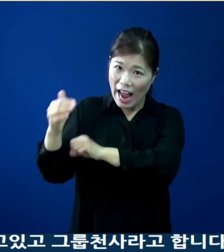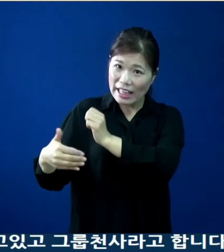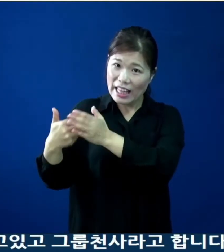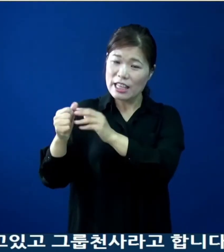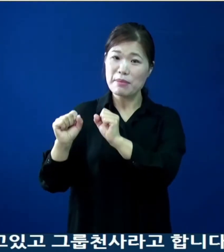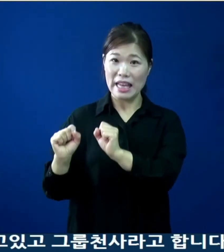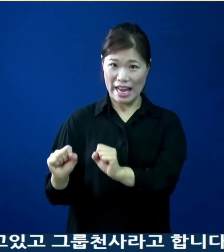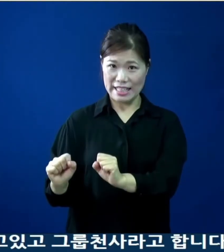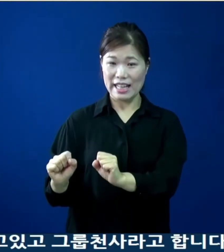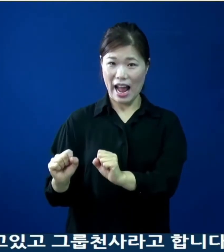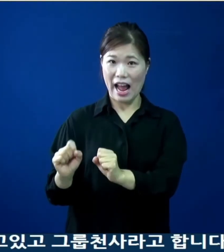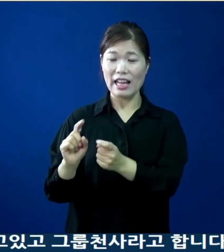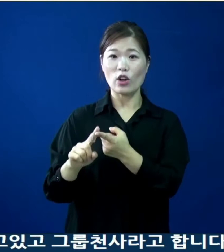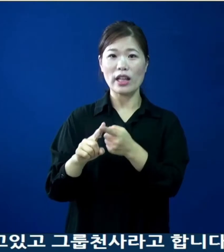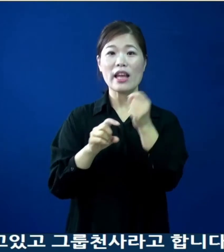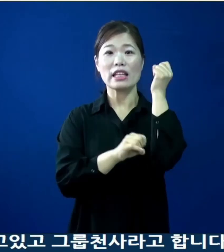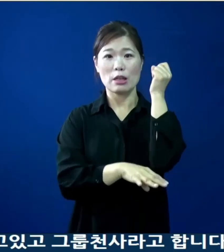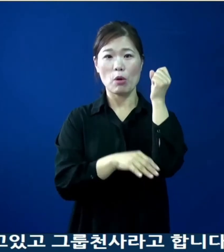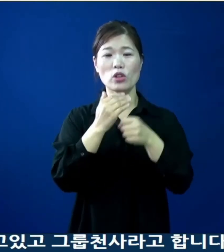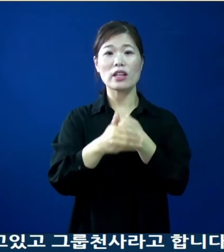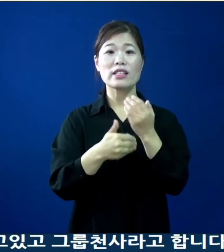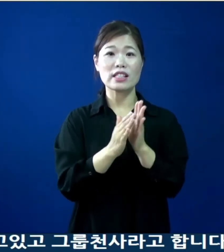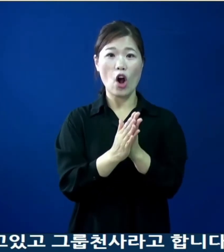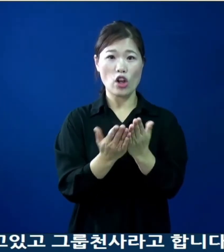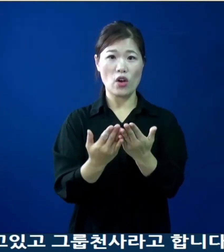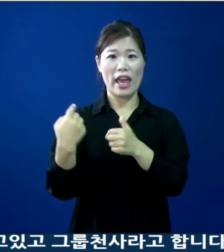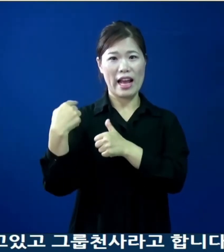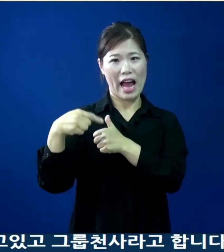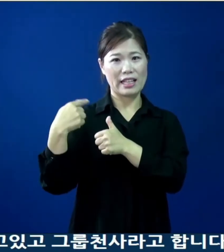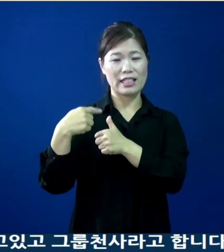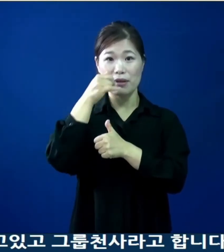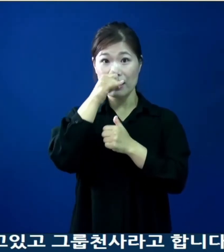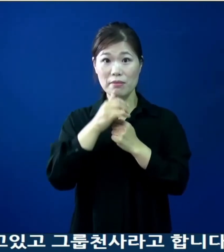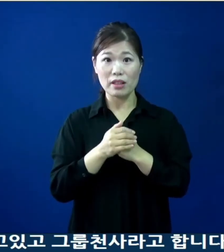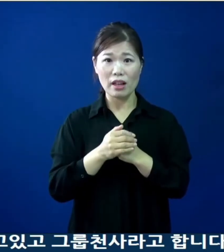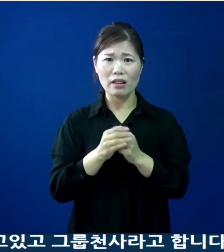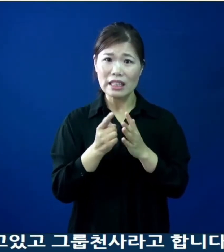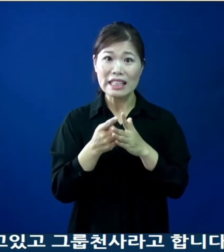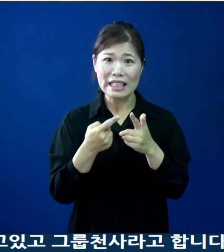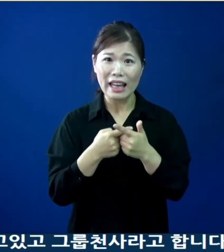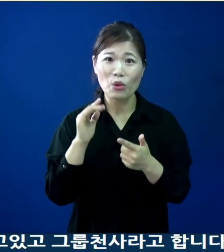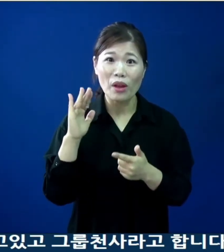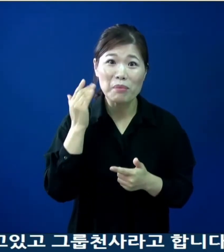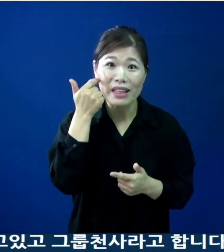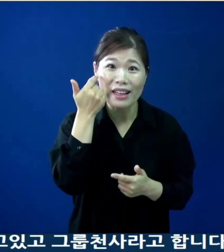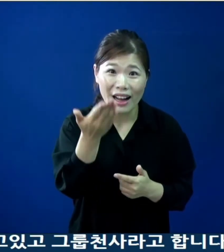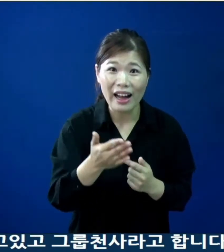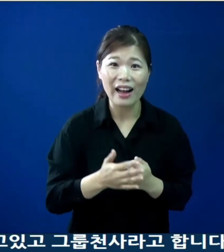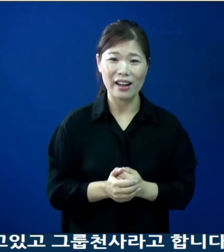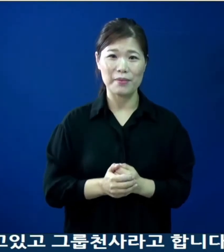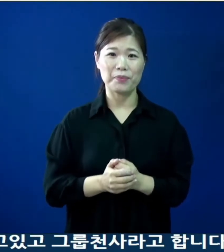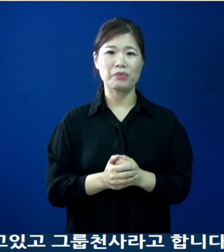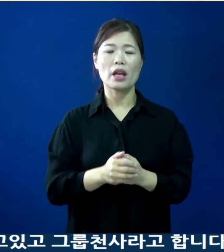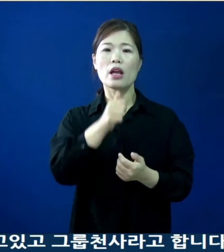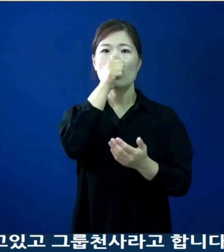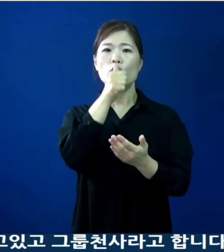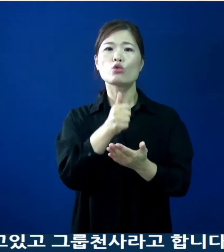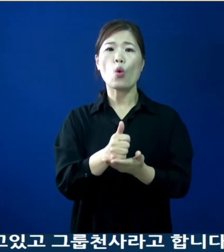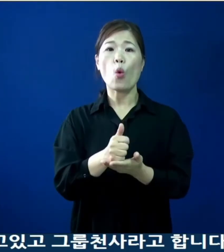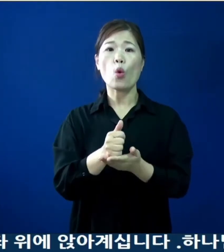이게 기본적인 성경의 가르침입니다. 여러분 이해되셨습니까? 저